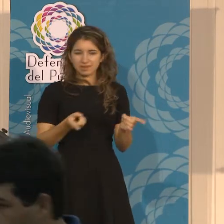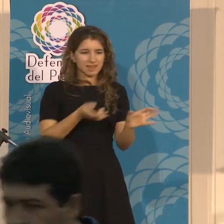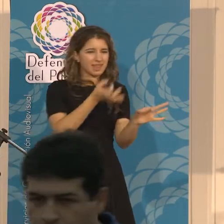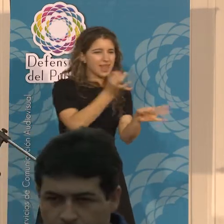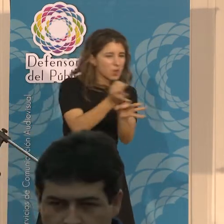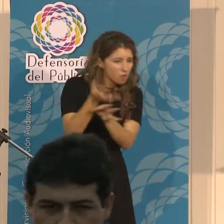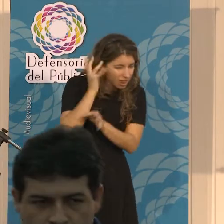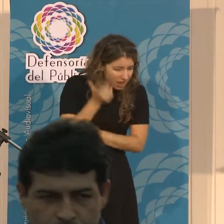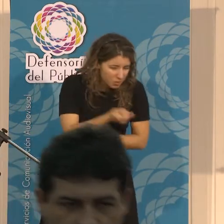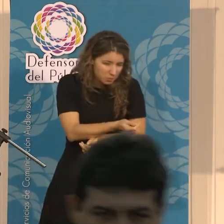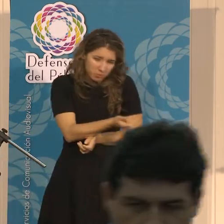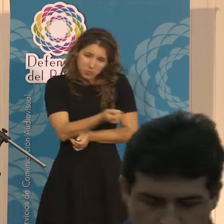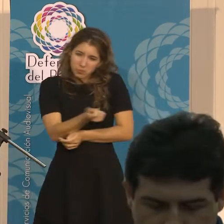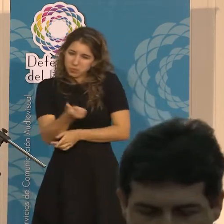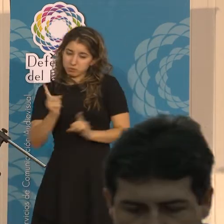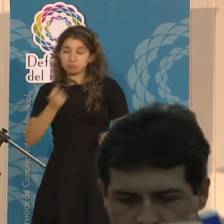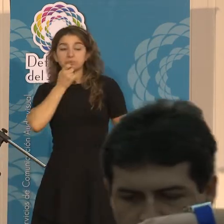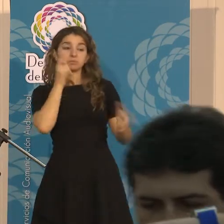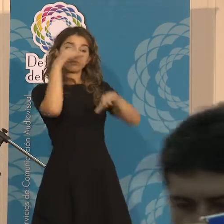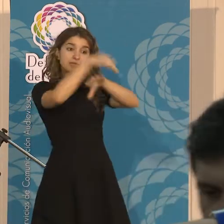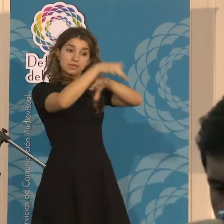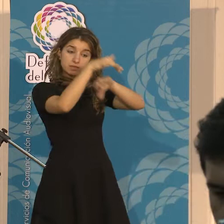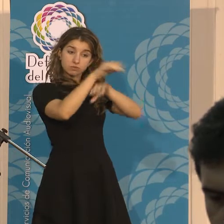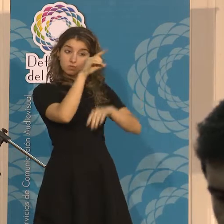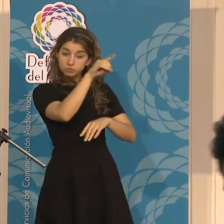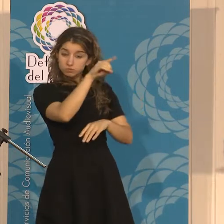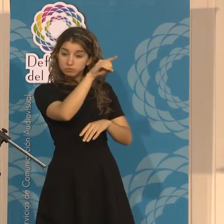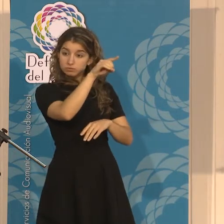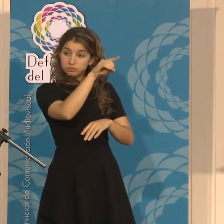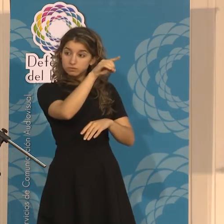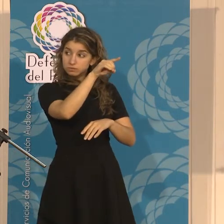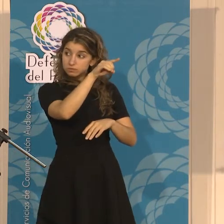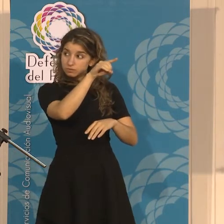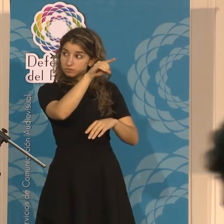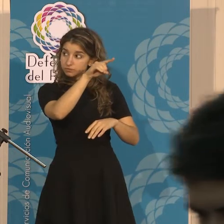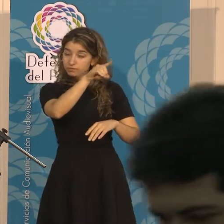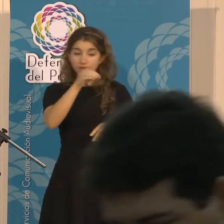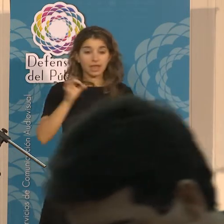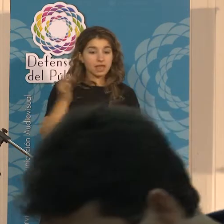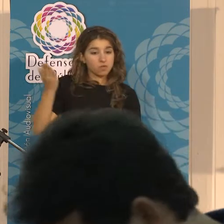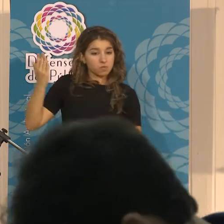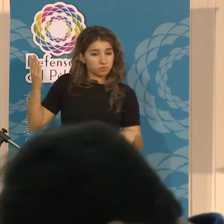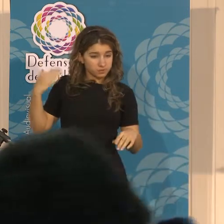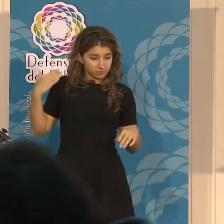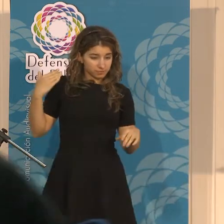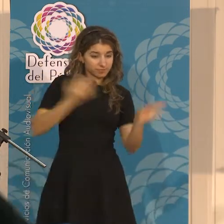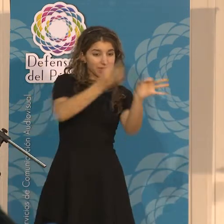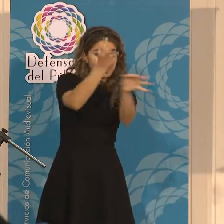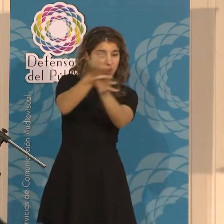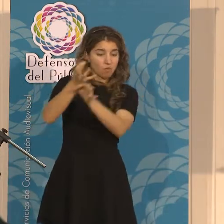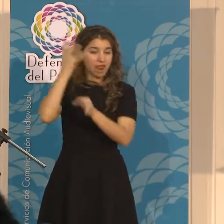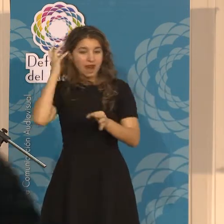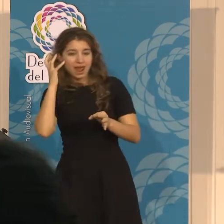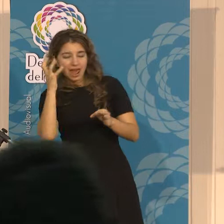de organización de este sector en misiones por ejemplo estamos constituyendo desde el año pasado una red de radios escolares y